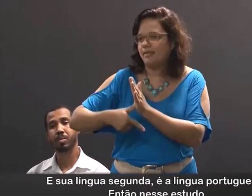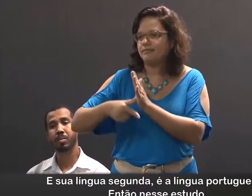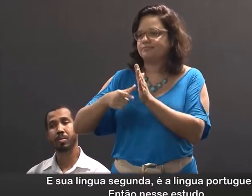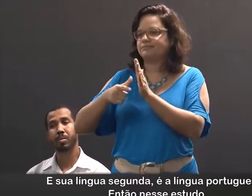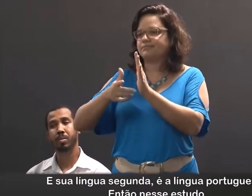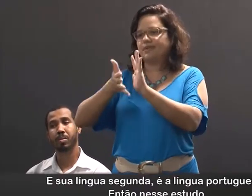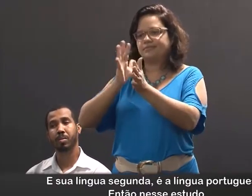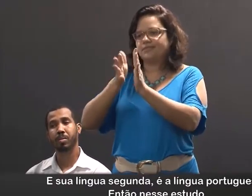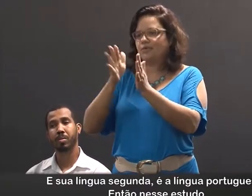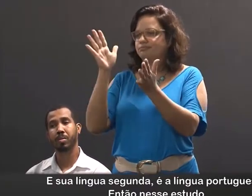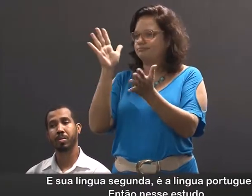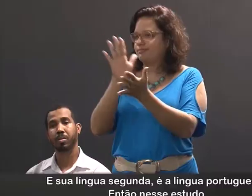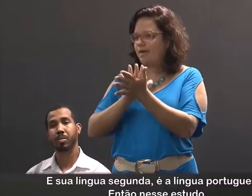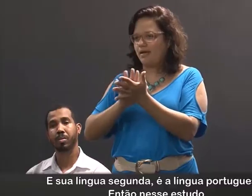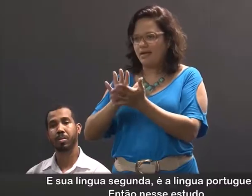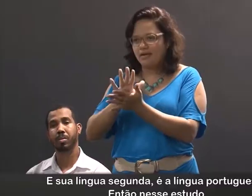portuguesa. Então, nesse estudo,